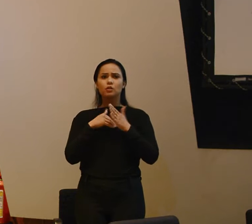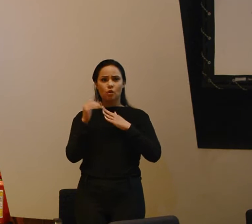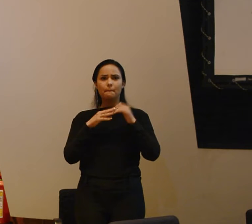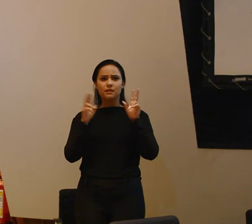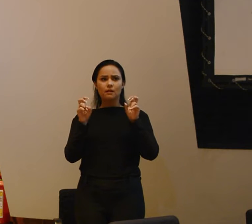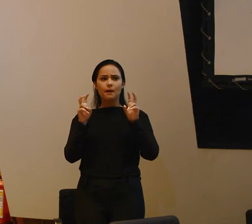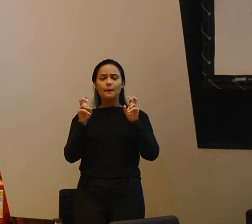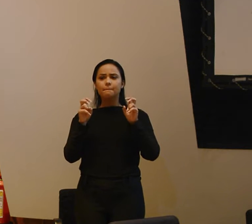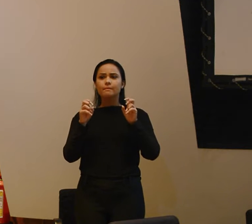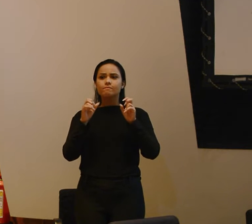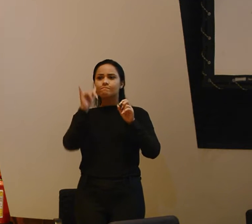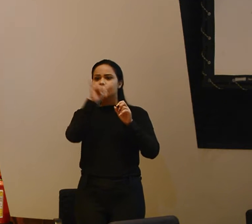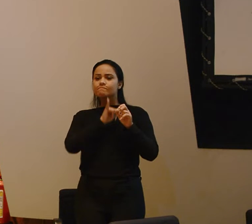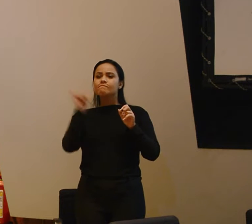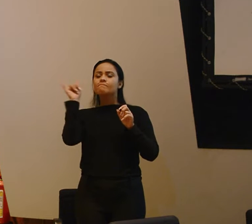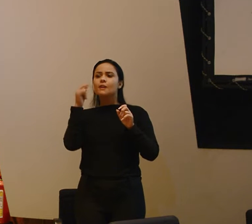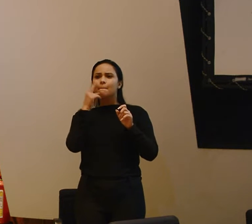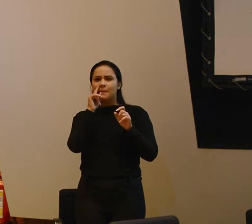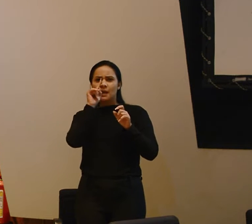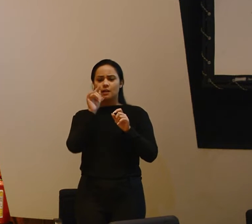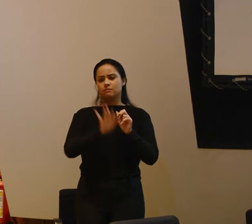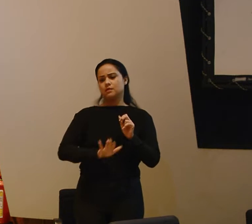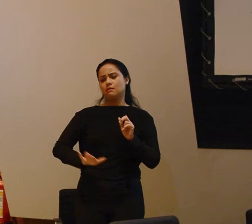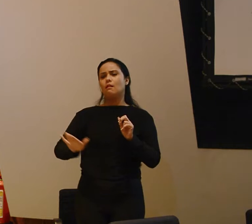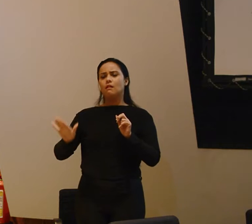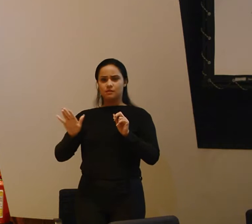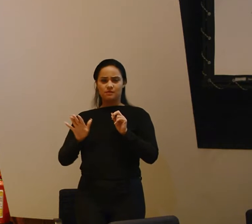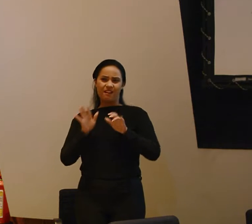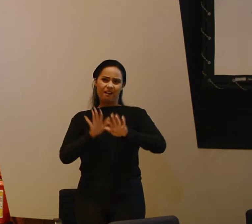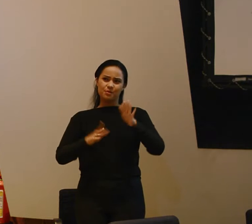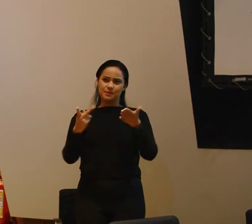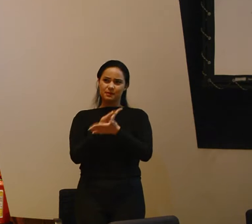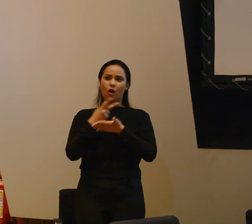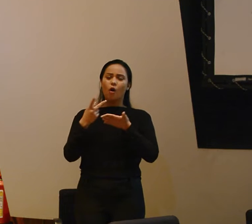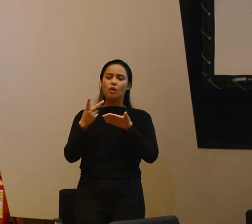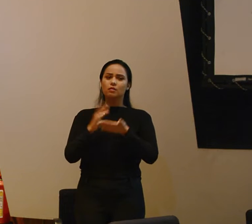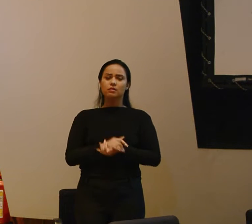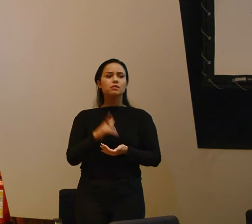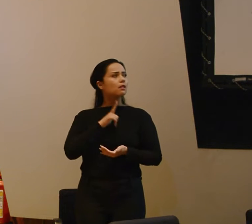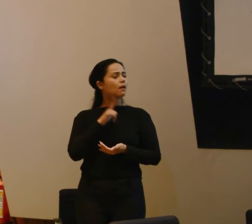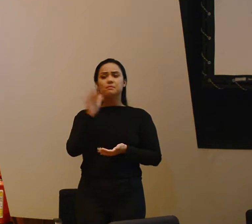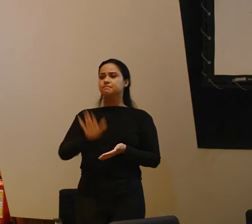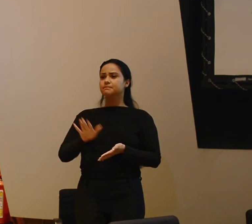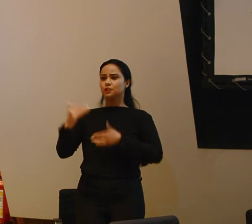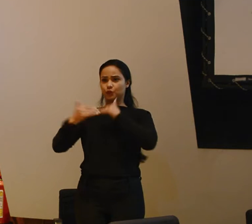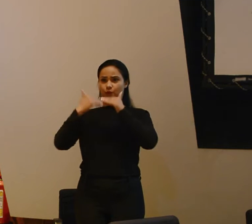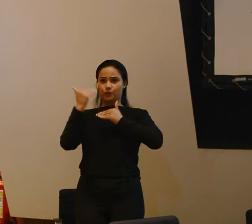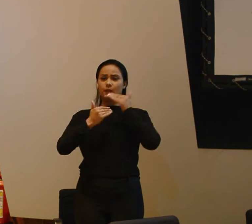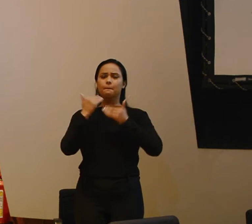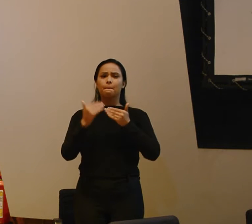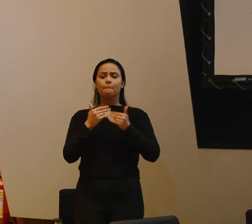isso, sobre os sinais de risco dessas crianças. Em alguns casos acontece da criança ir